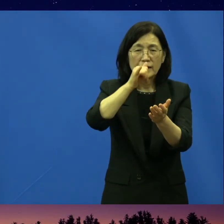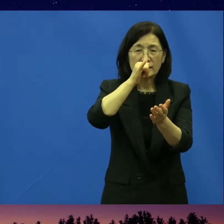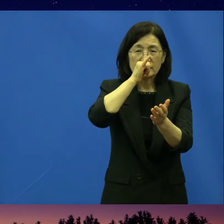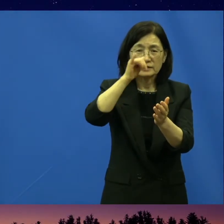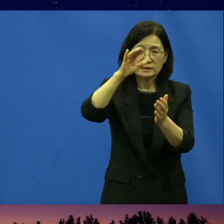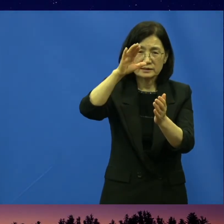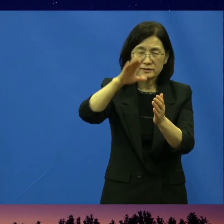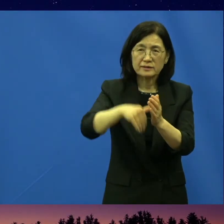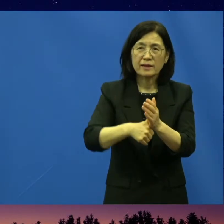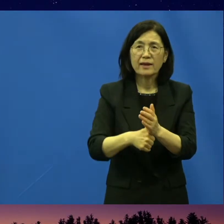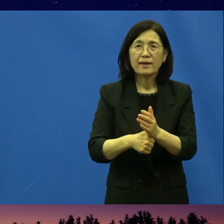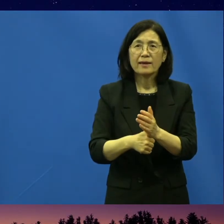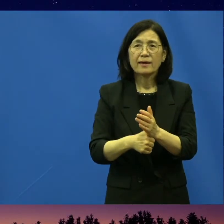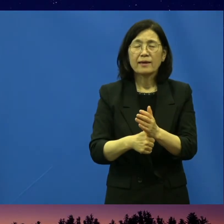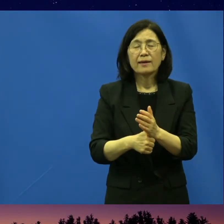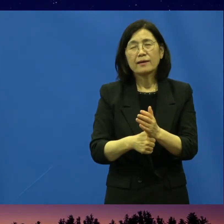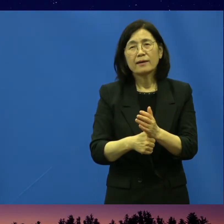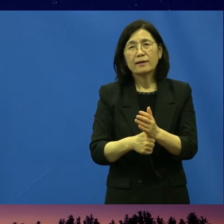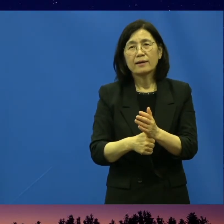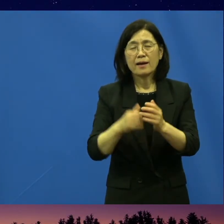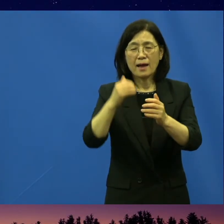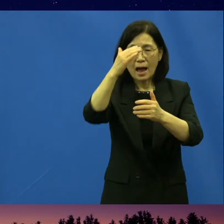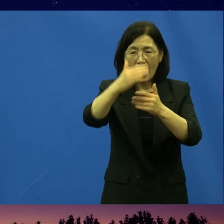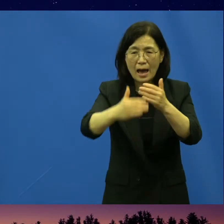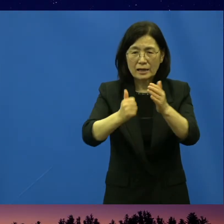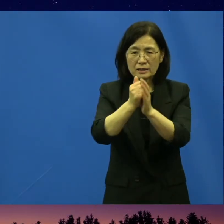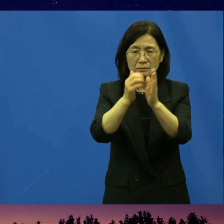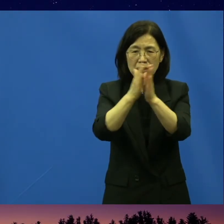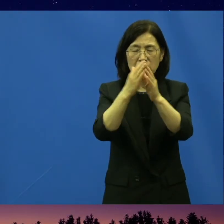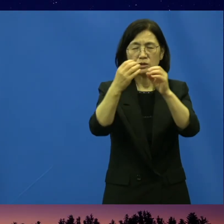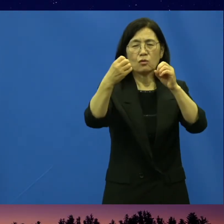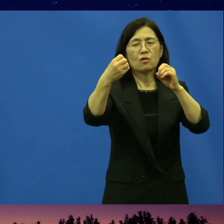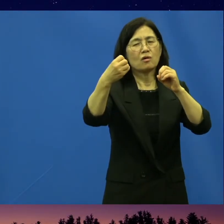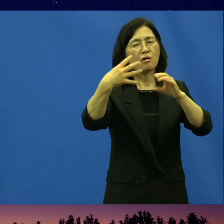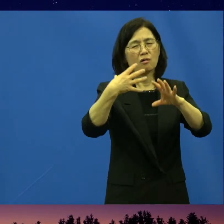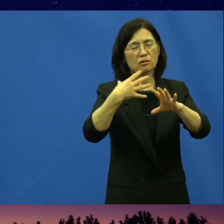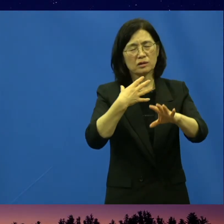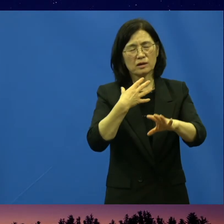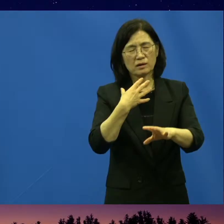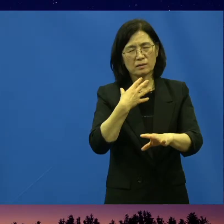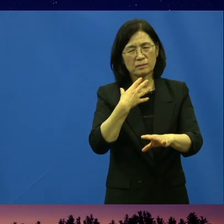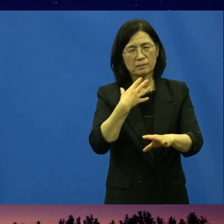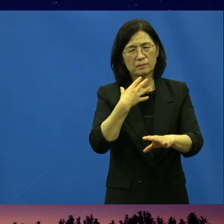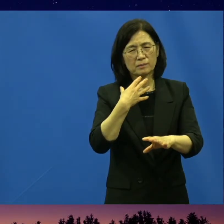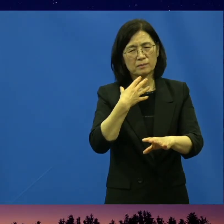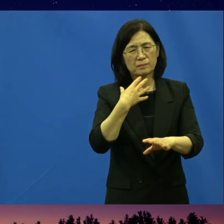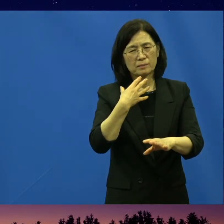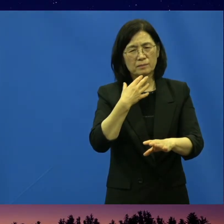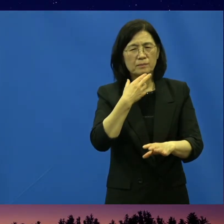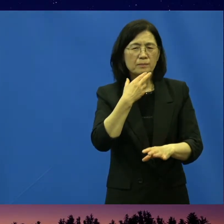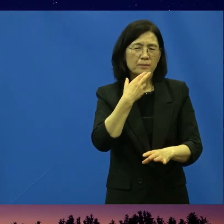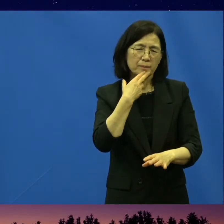그러니까 우리가 영적으로 준비 안 된 상황 속에서 하나님의 응답을 해주시면 그 응답을 내가